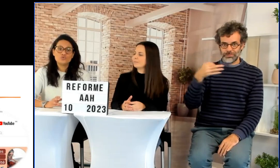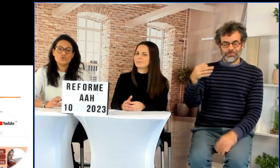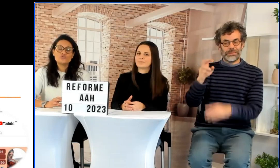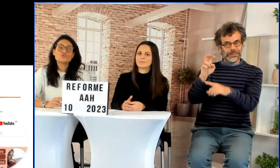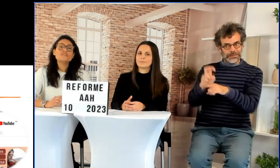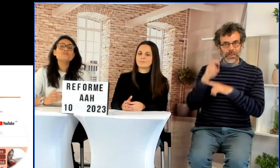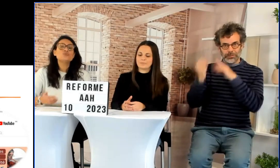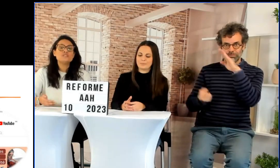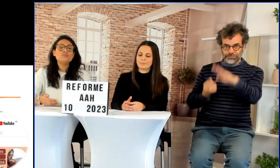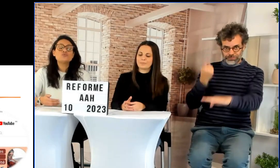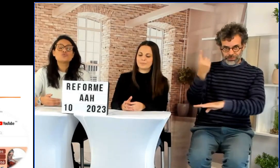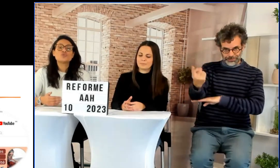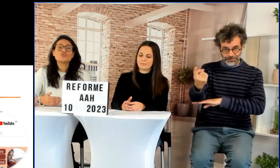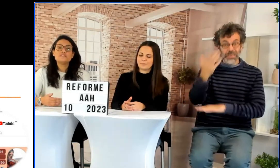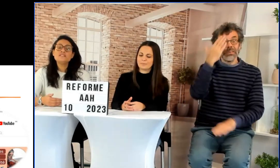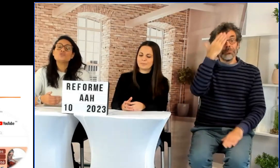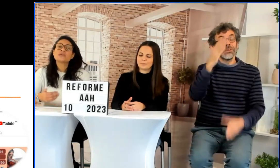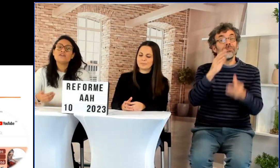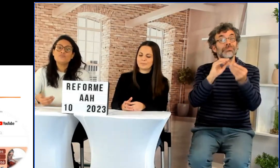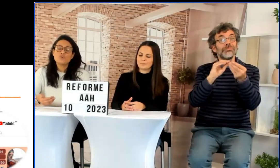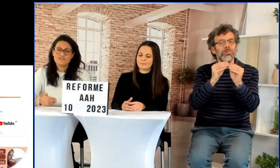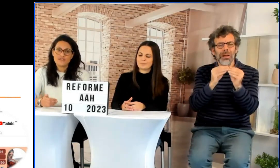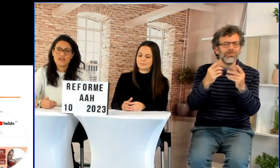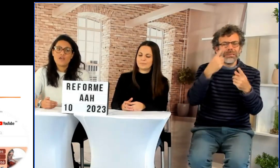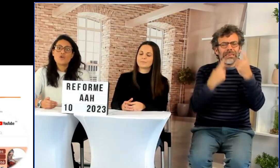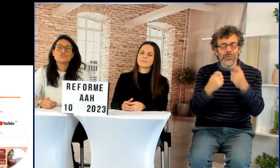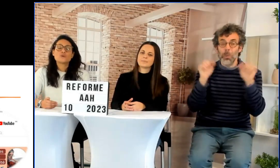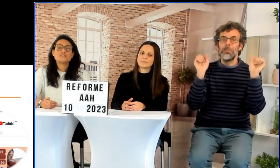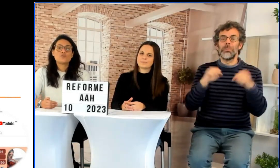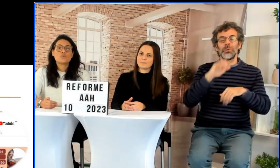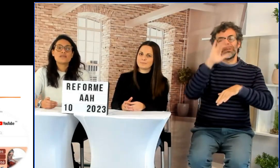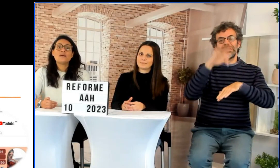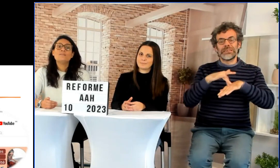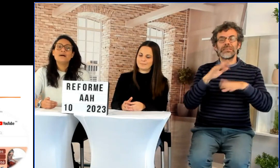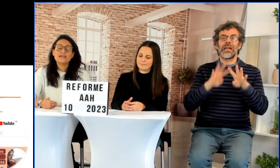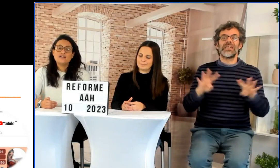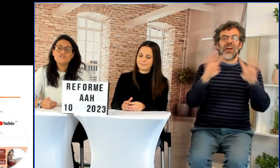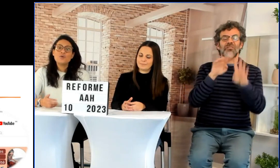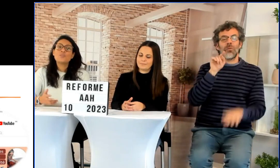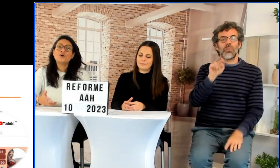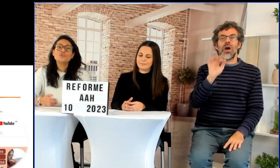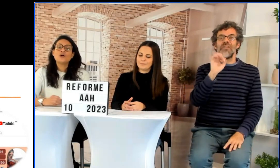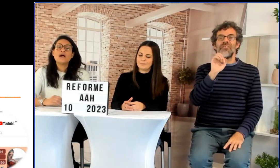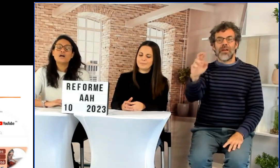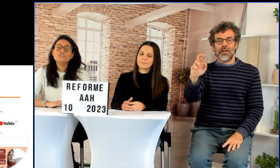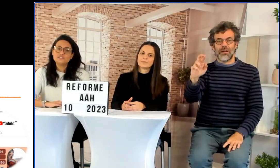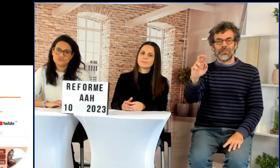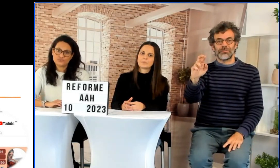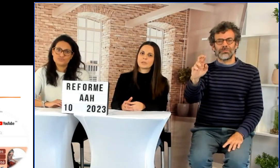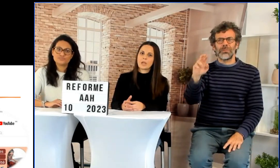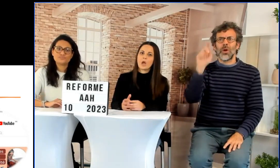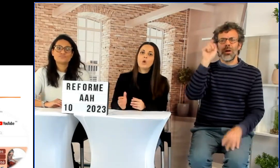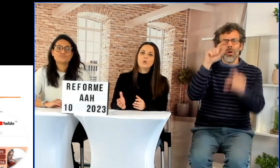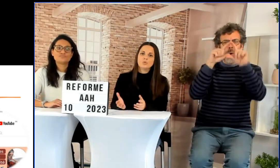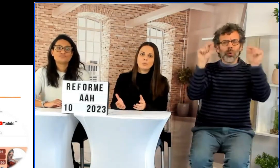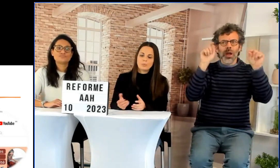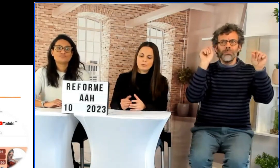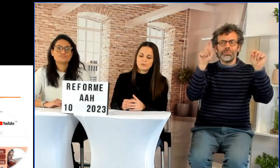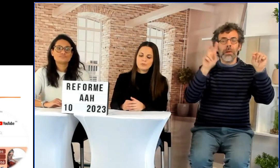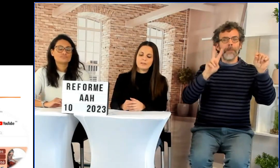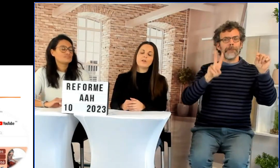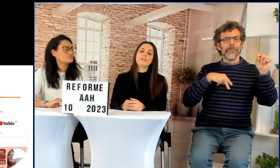CAF de l'Aude sont disponibles sur notre site caf.fr. Choisir l'onglet « Ma CAF », prendre un rendez-vous.